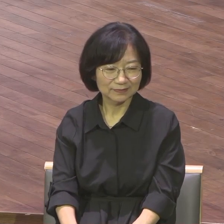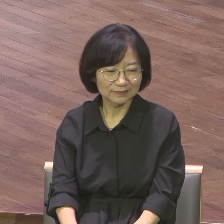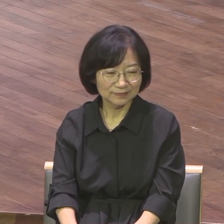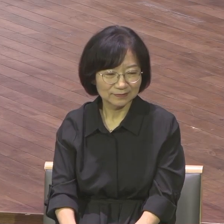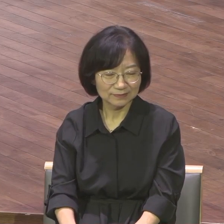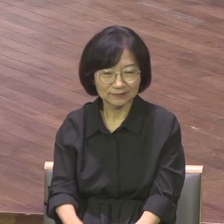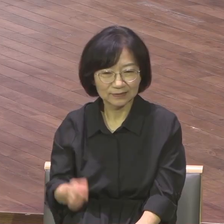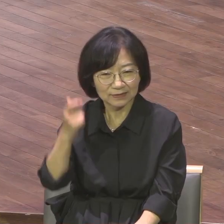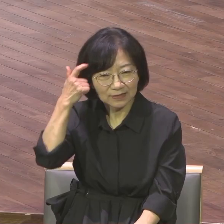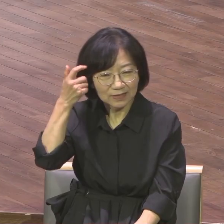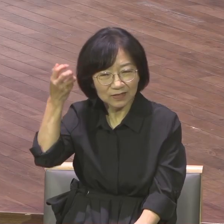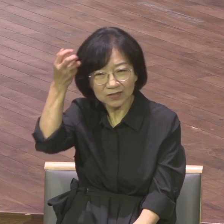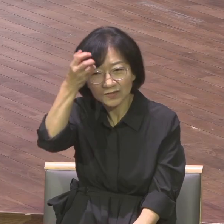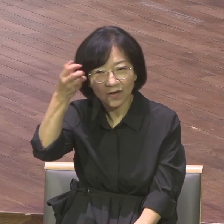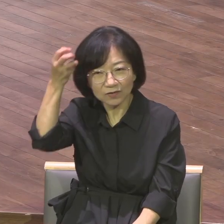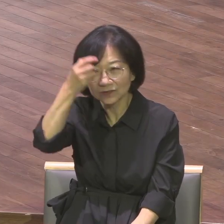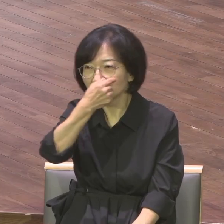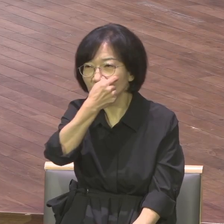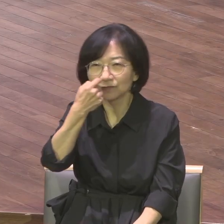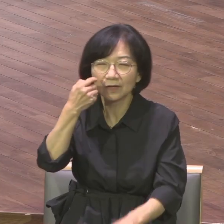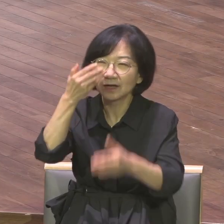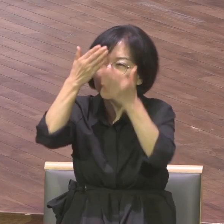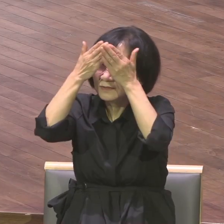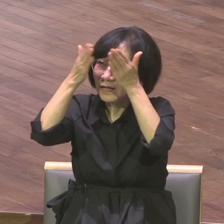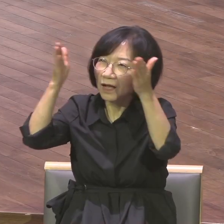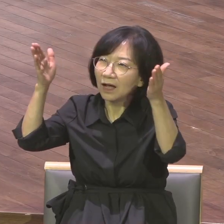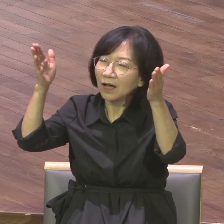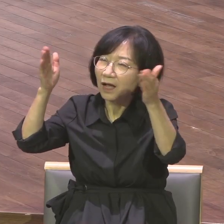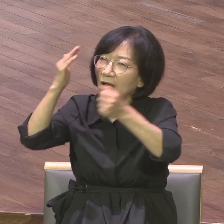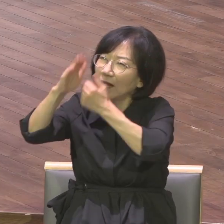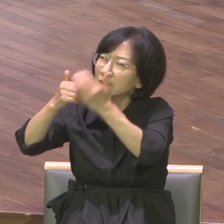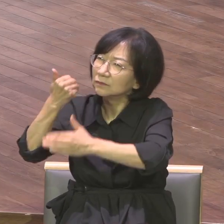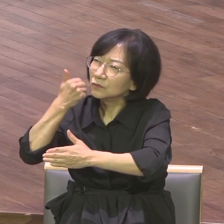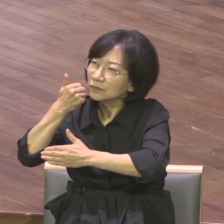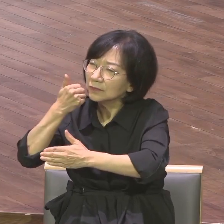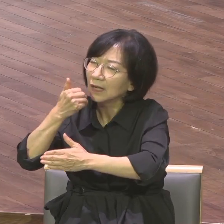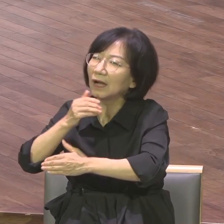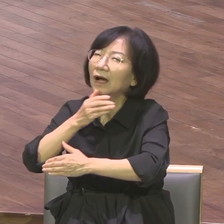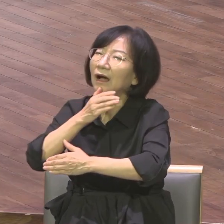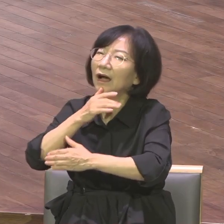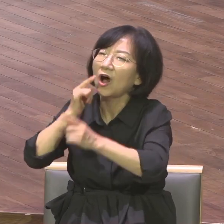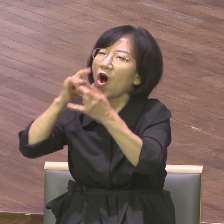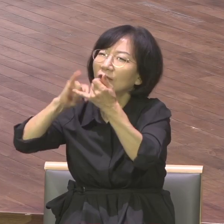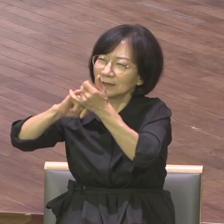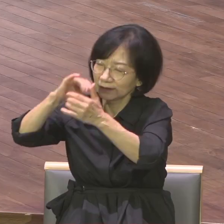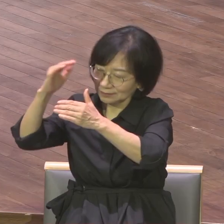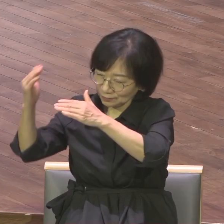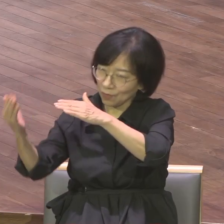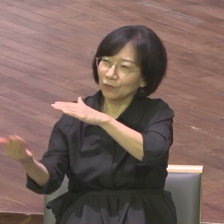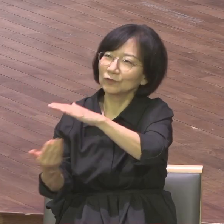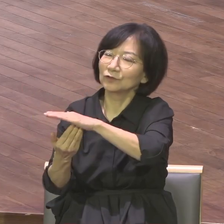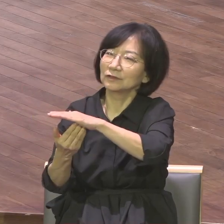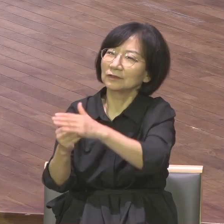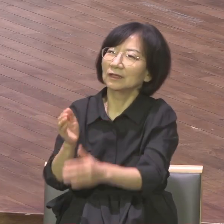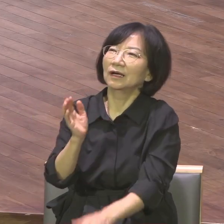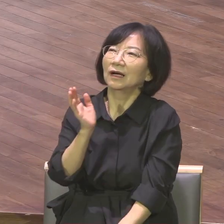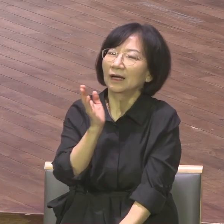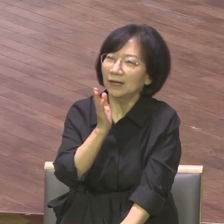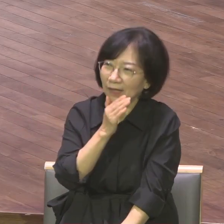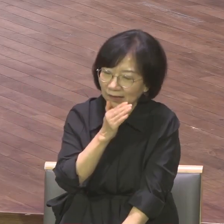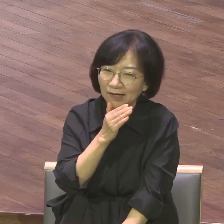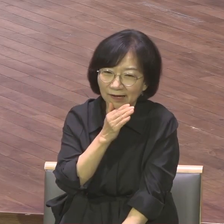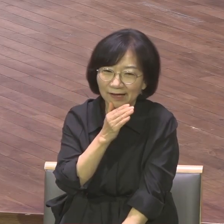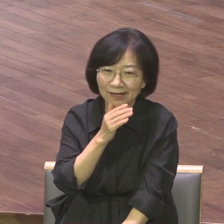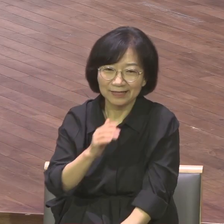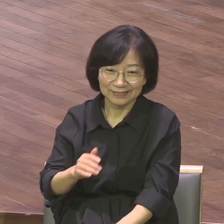된다는 거지요. 하나님은 어떤 분입니까? 언약을 성취하신 하나님이시다. 내가 말한 것은 반드시